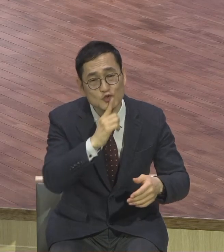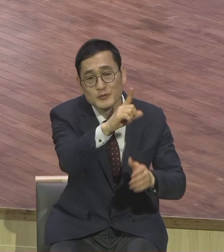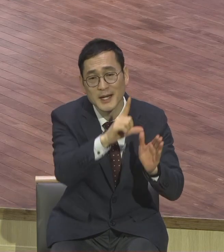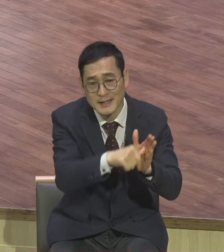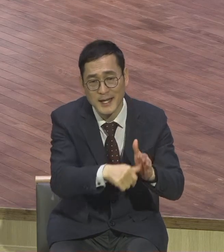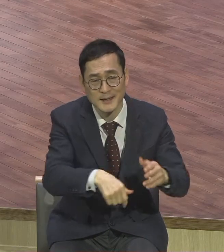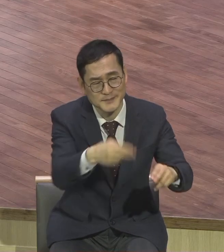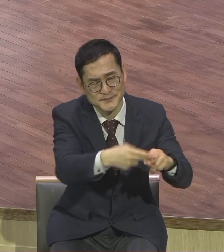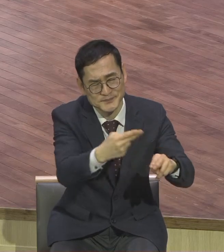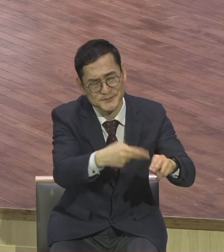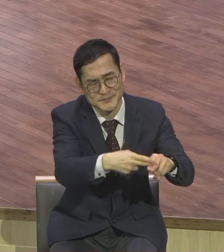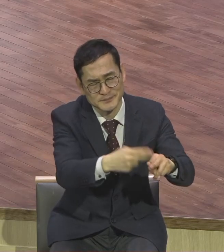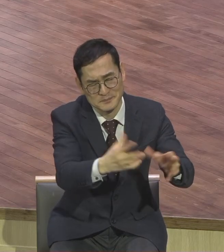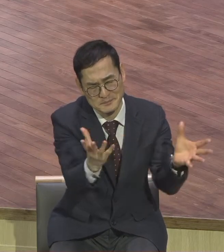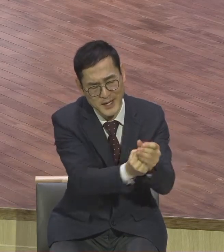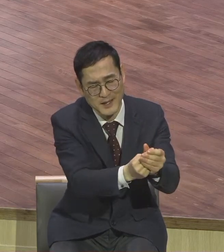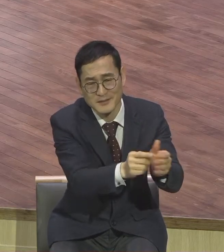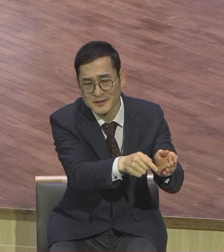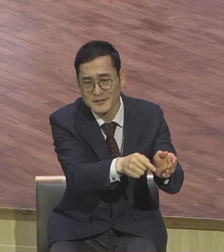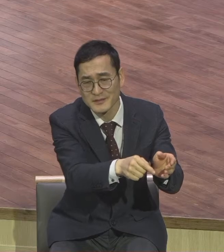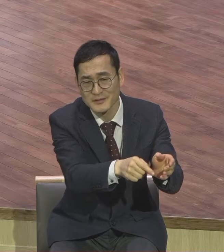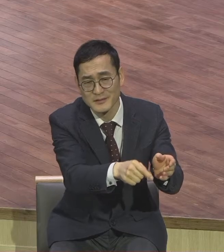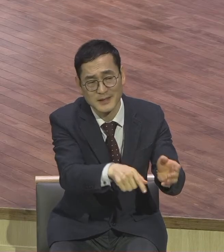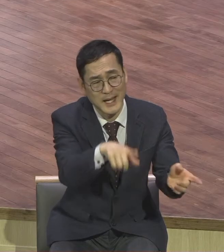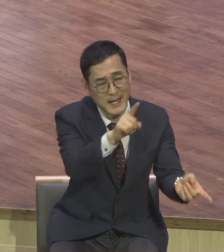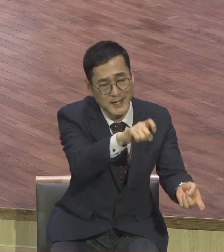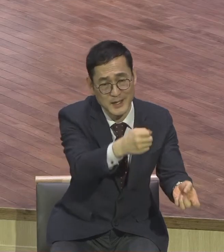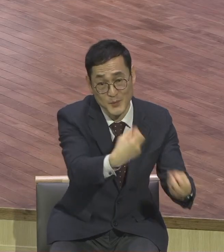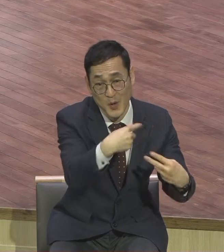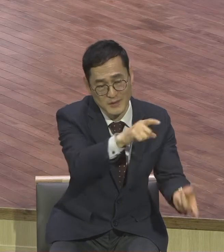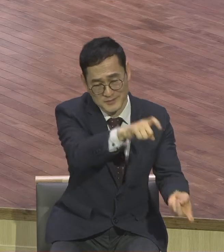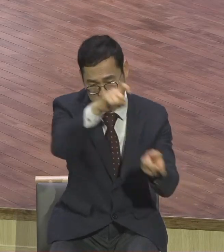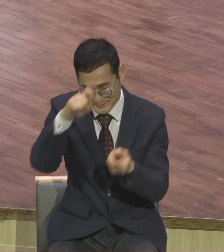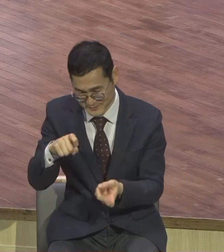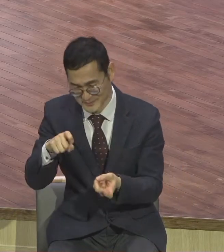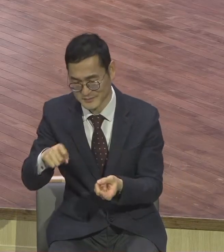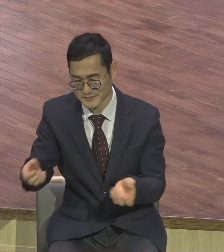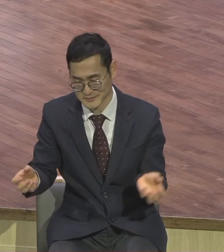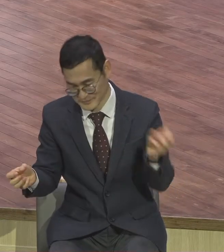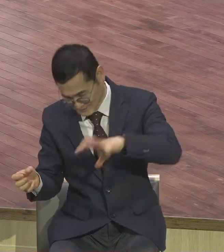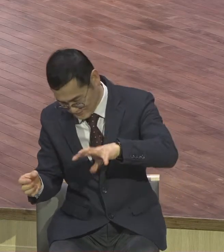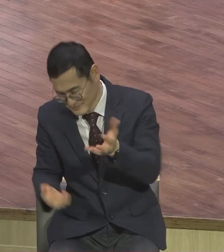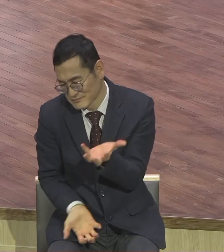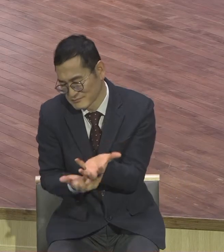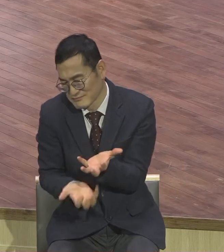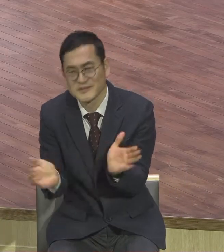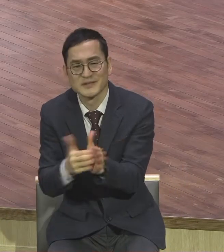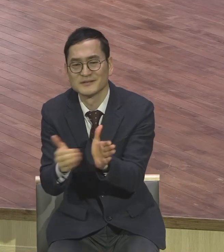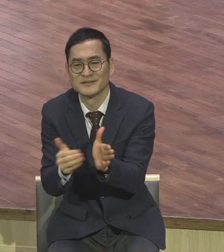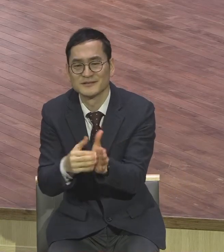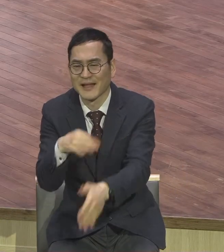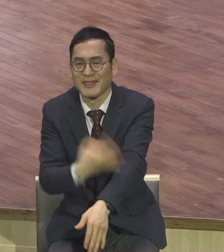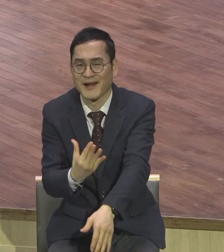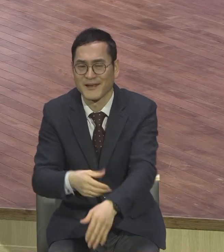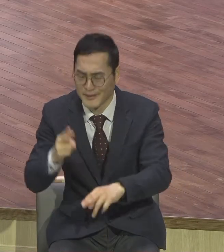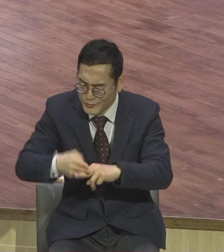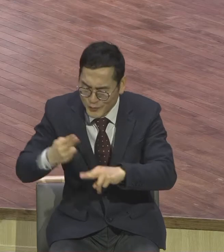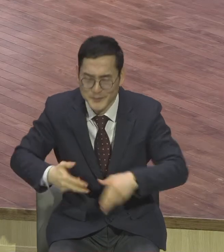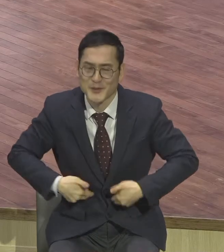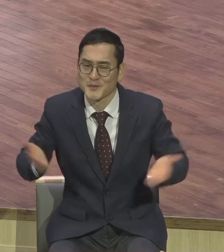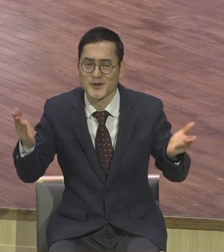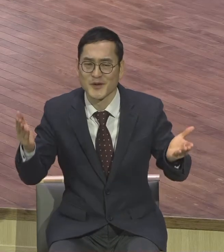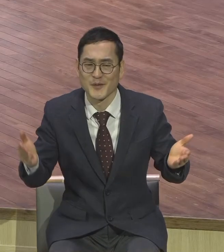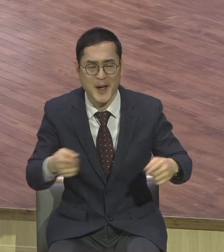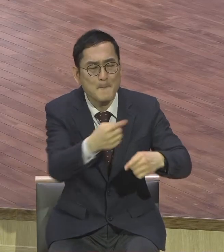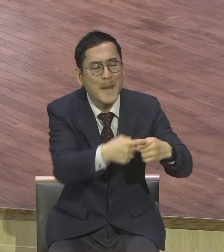그렇게 받아가지고 데우기만 하면 먹는 간편식. 이것이 많이 지금 계속해서